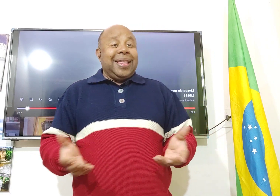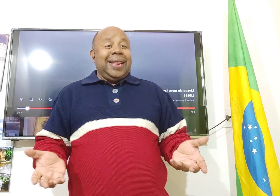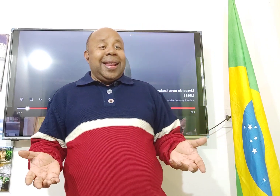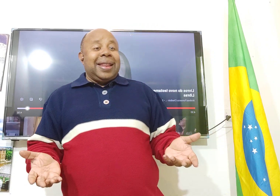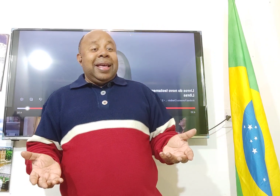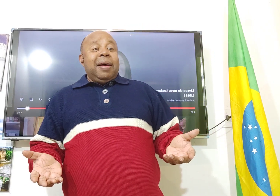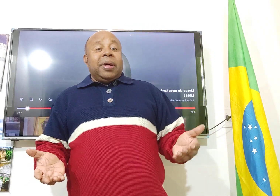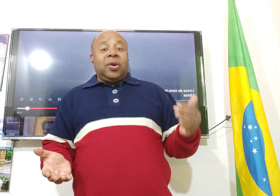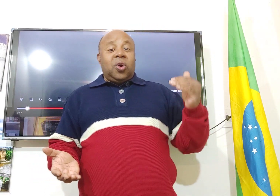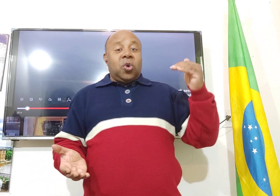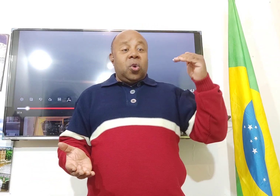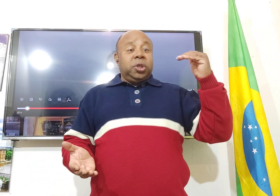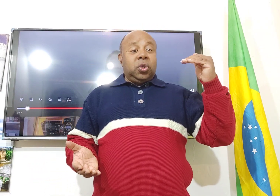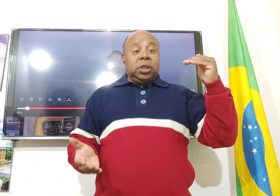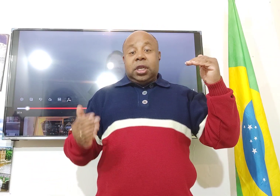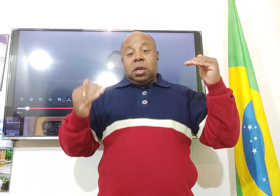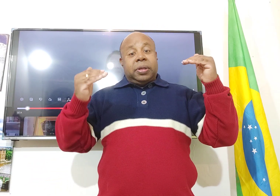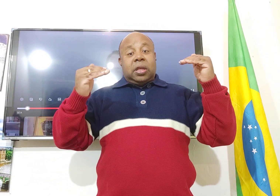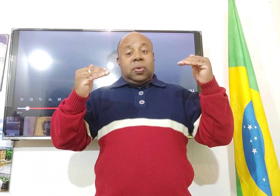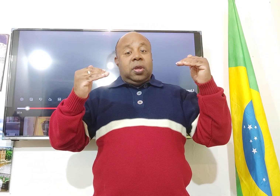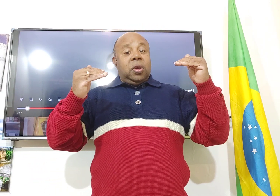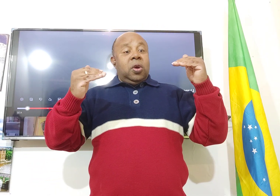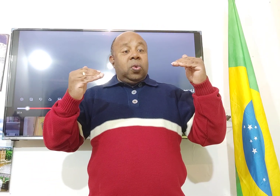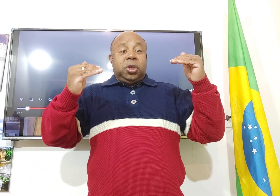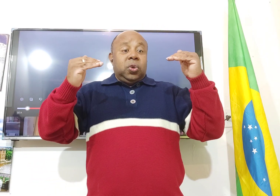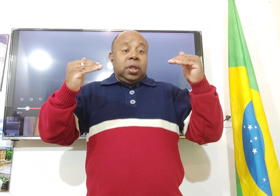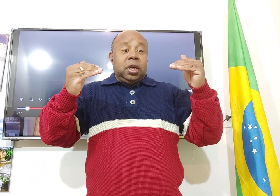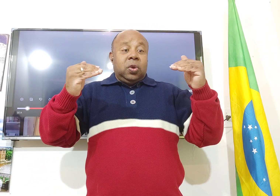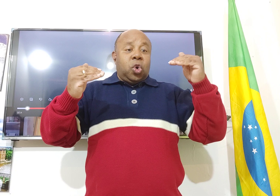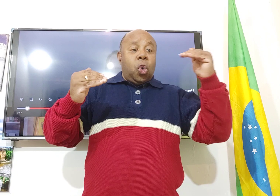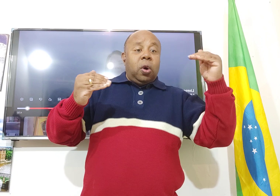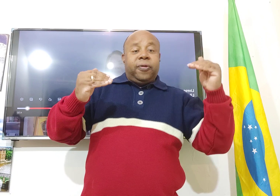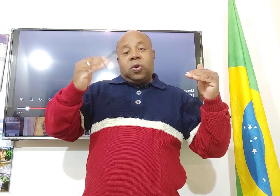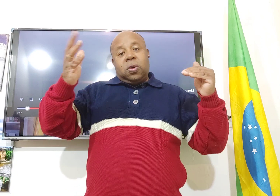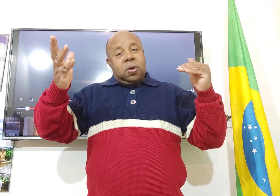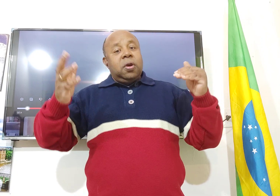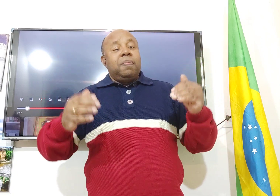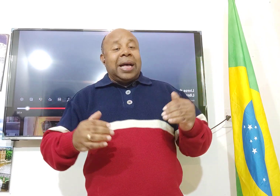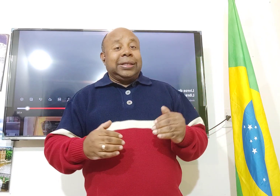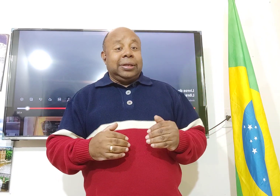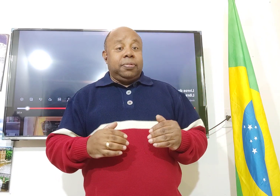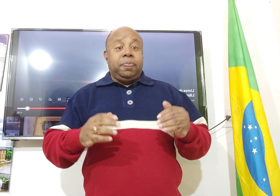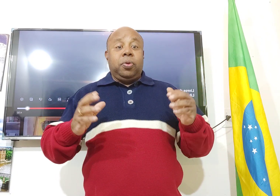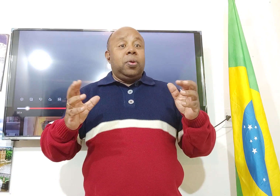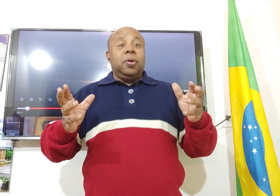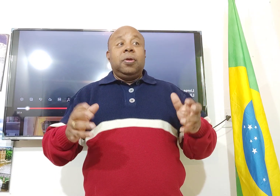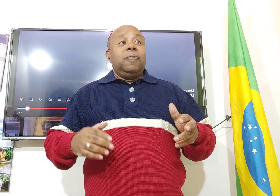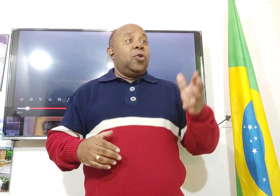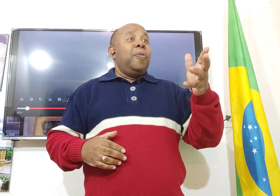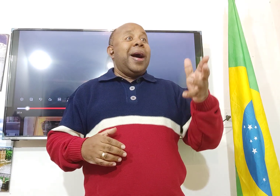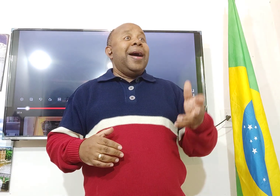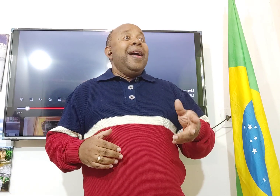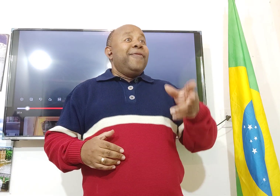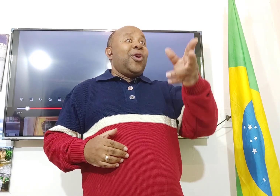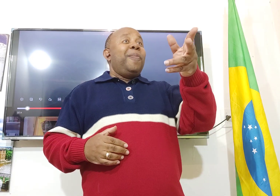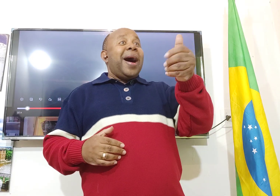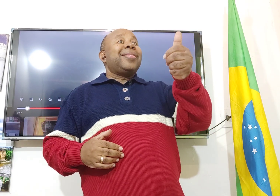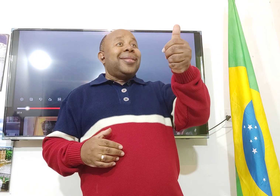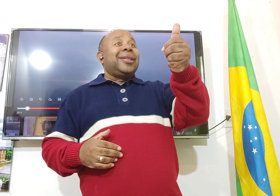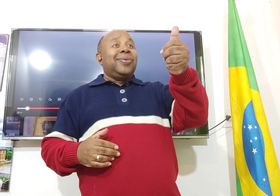entender nada. Mas você colocou um de 12 anos para traduzir um de 12 anos, coou, ficou massa. Falei, pô, ficou massa essa